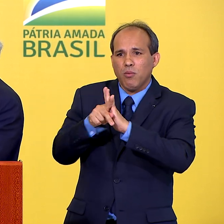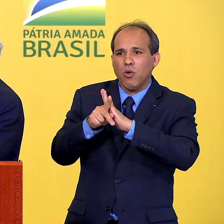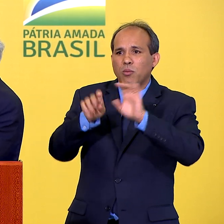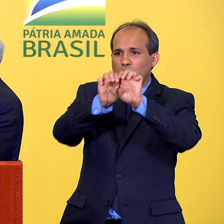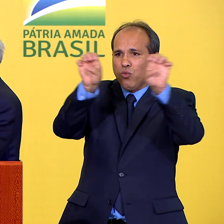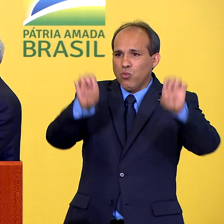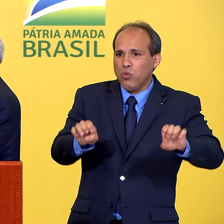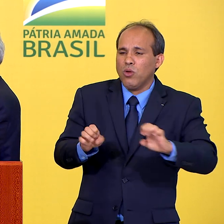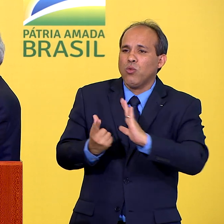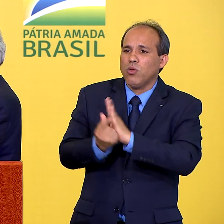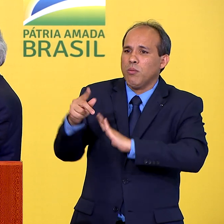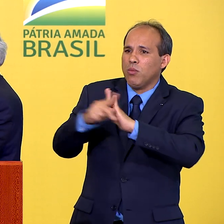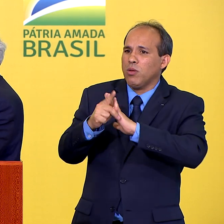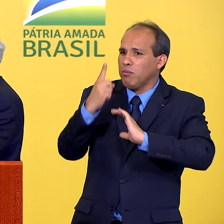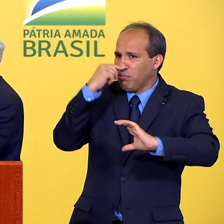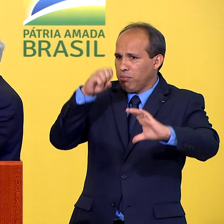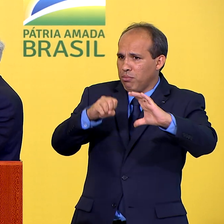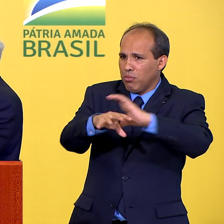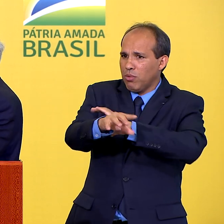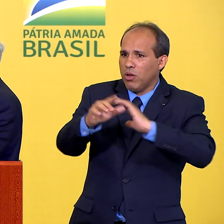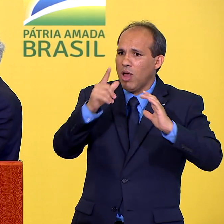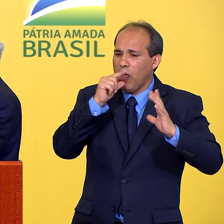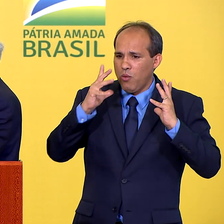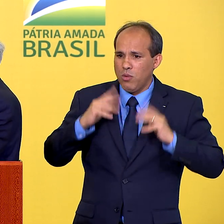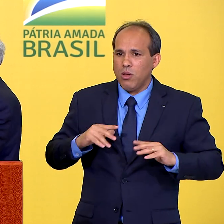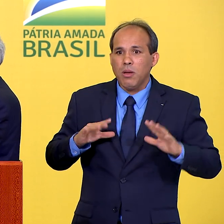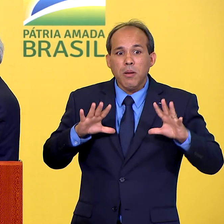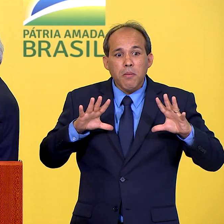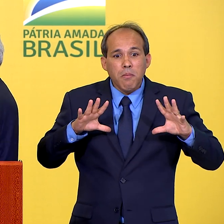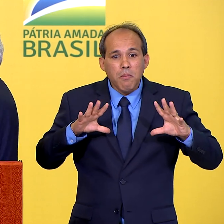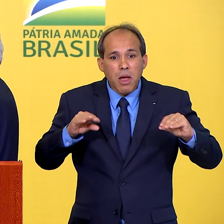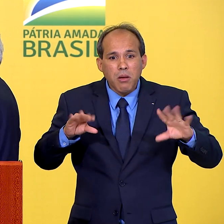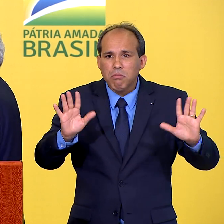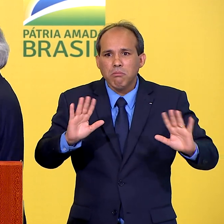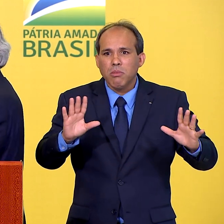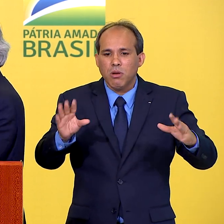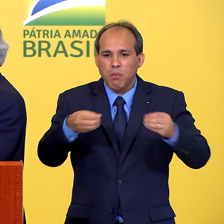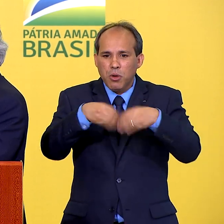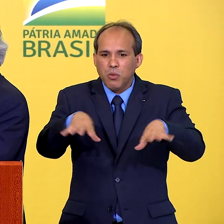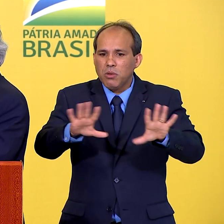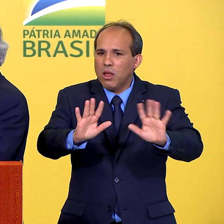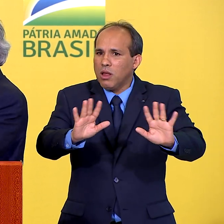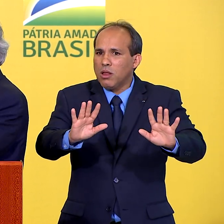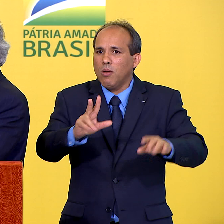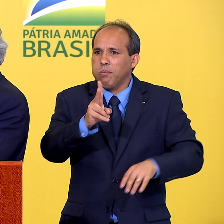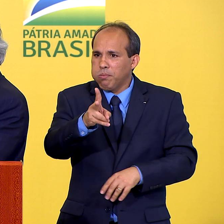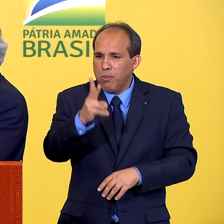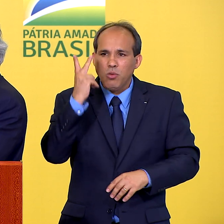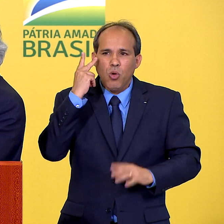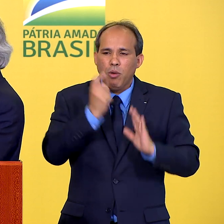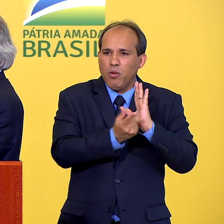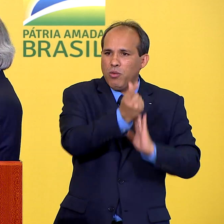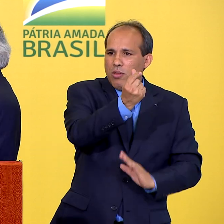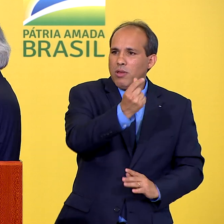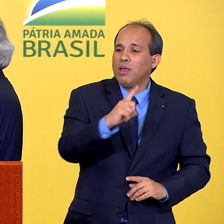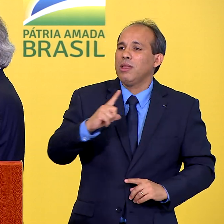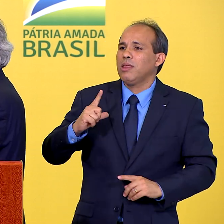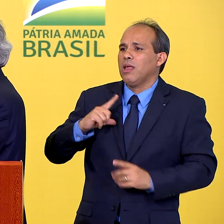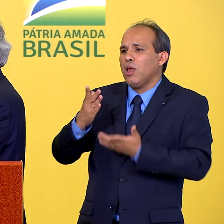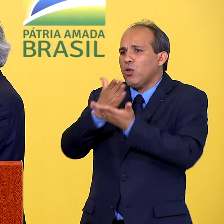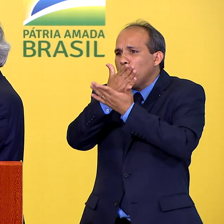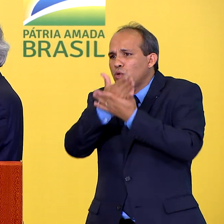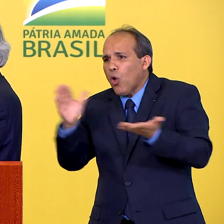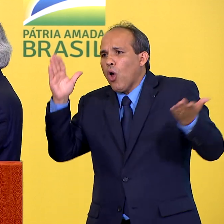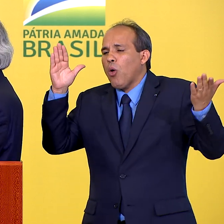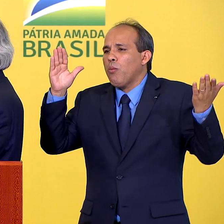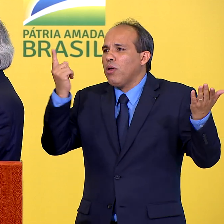o orçamento de saneamento. Ninguém está encostando nos fluxos anuais desses orçamentos. O que nós estamos fazendo é o seguinte: tem uma sobra de